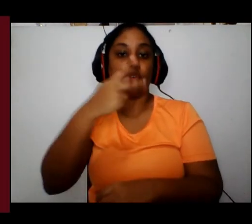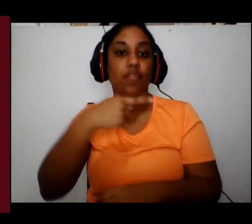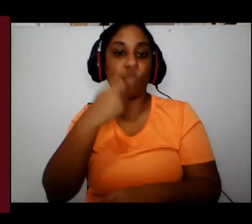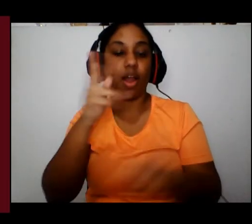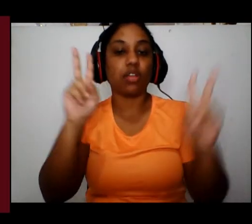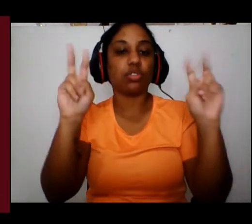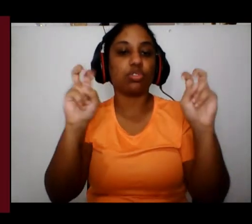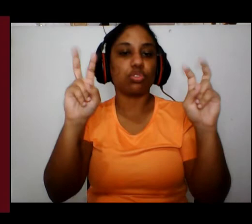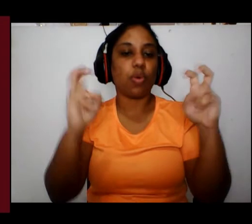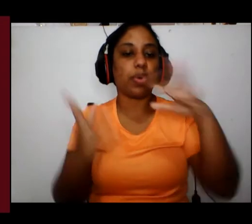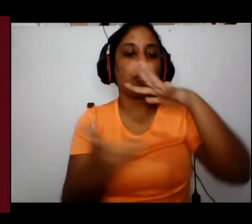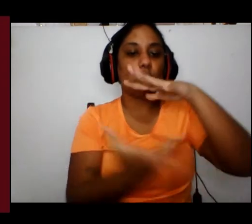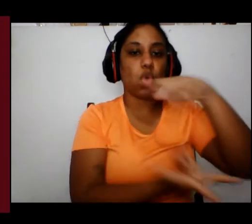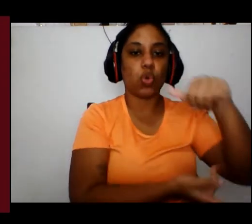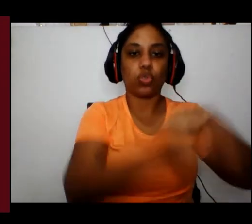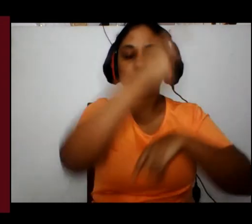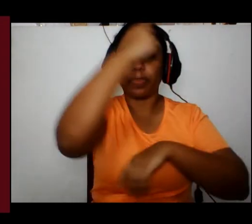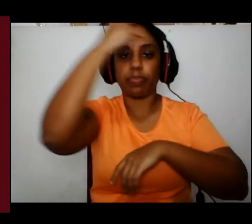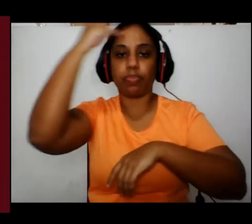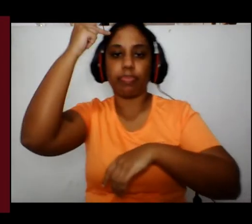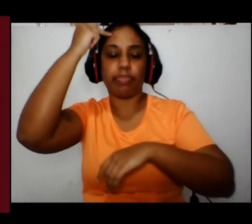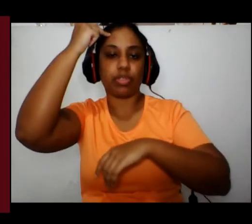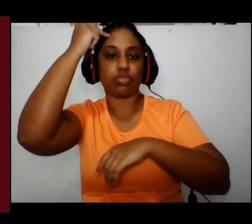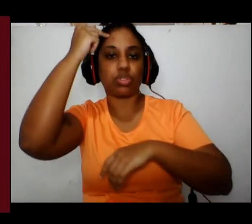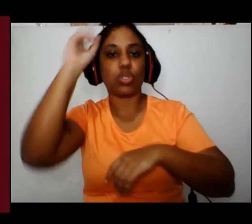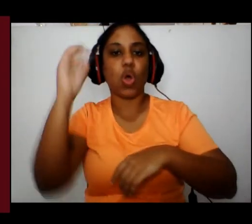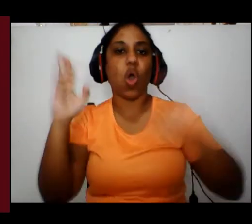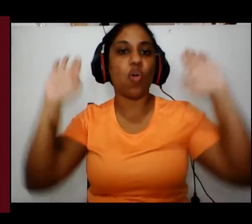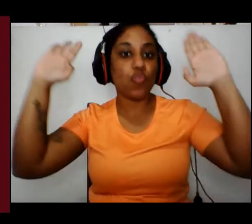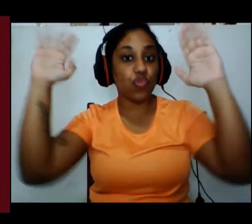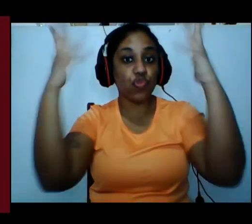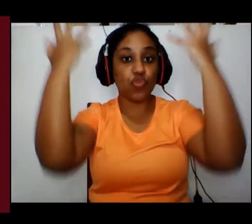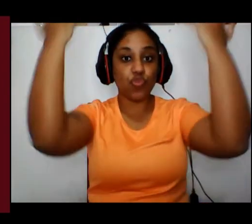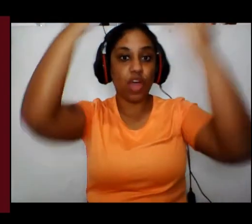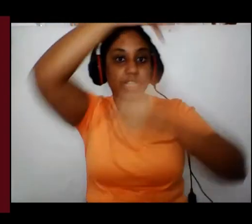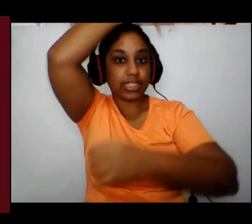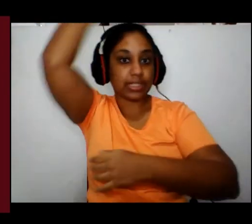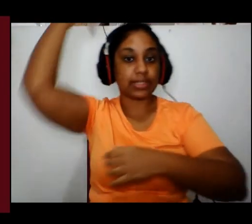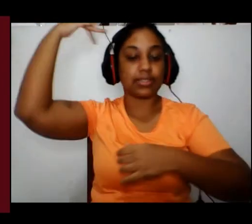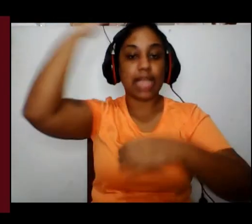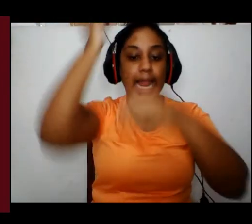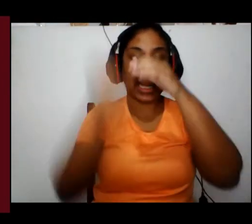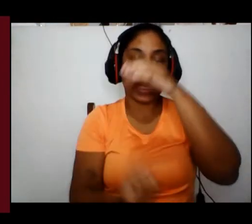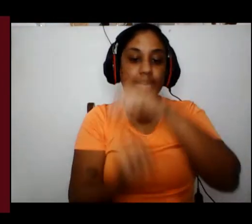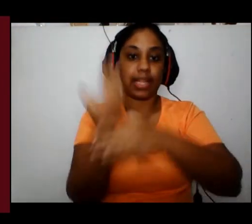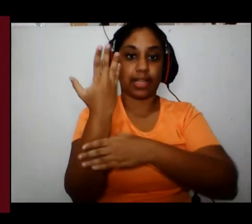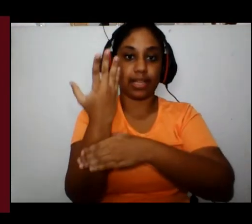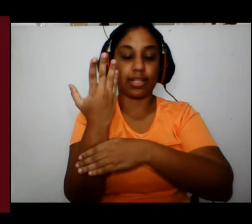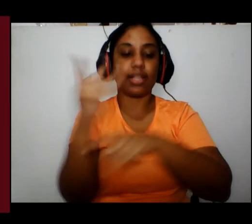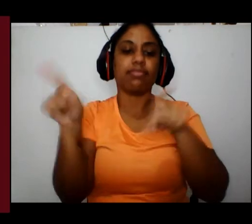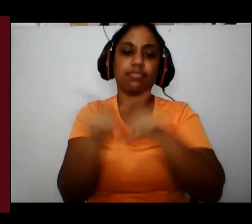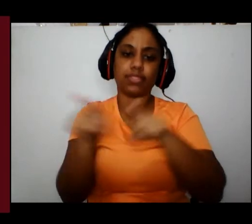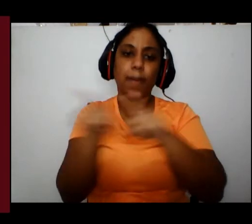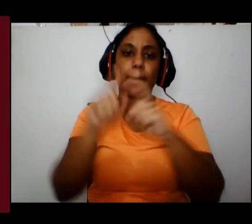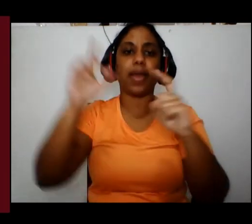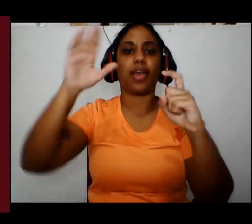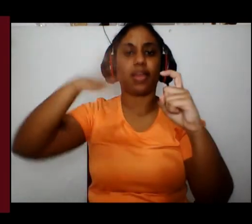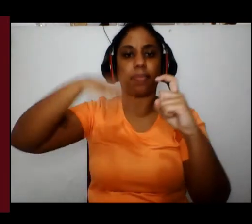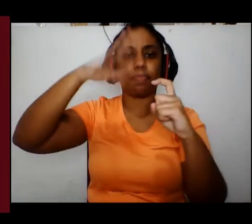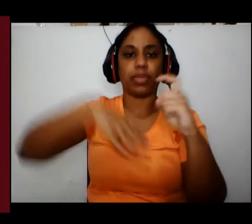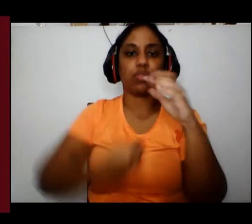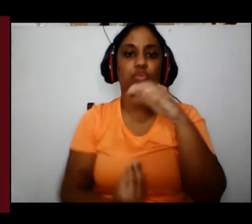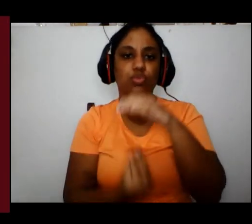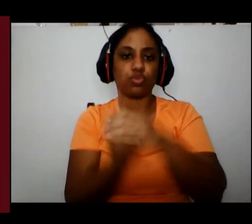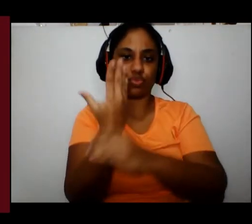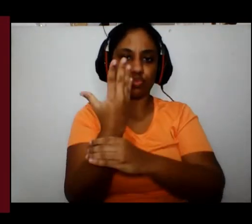do ser humano, a origem de uma festa, de um ritual divino, de um ritual sagrado de um determinado